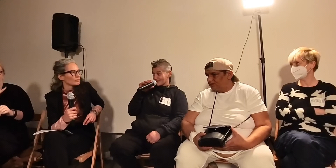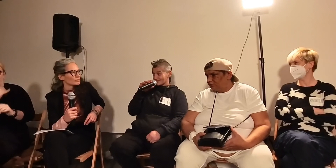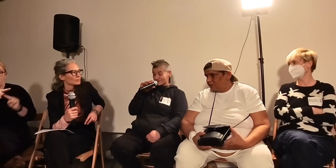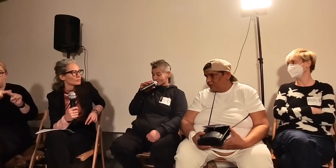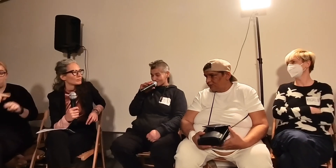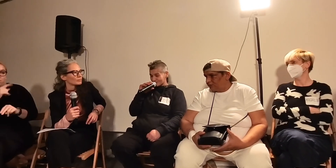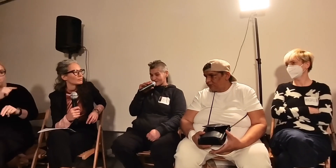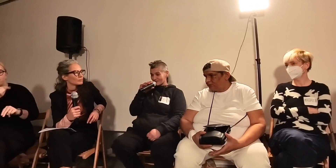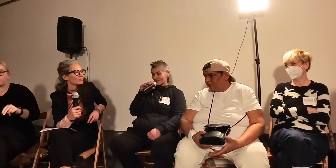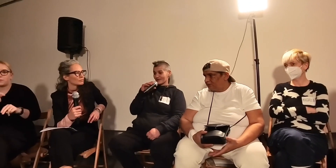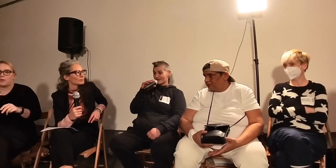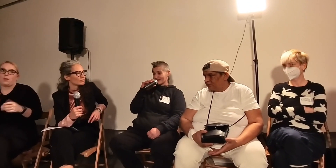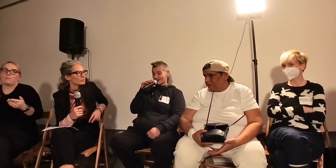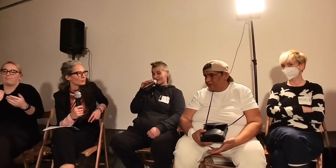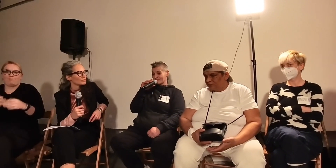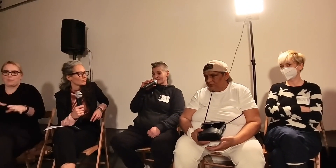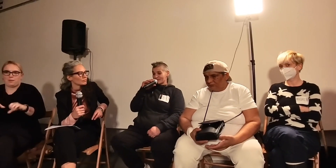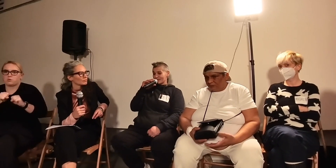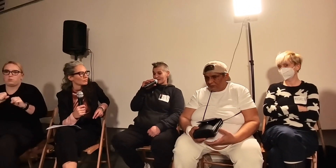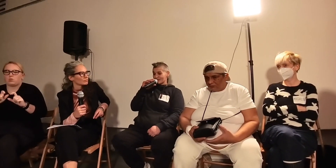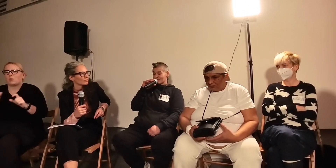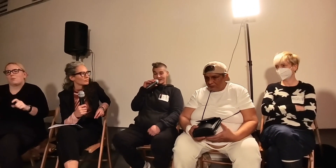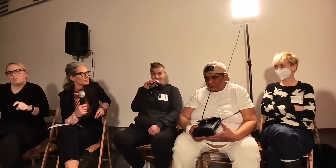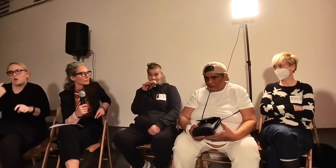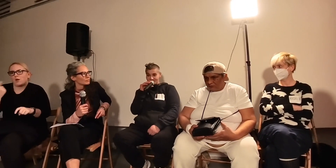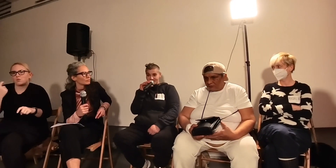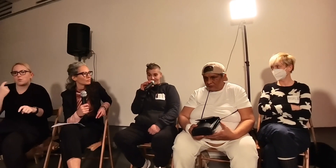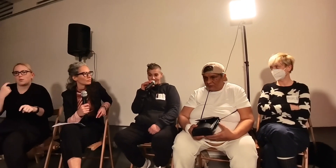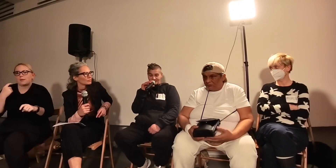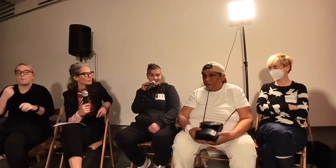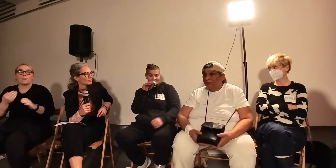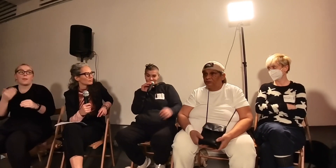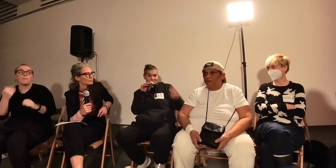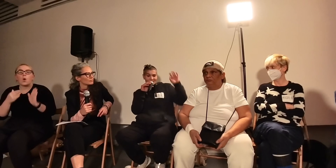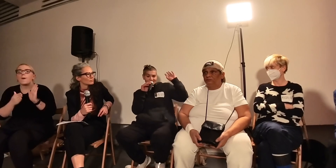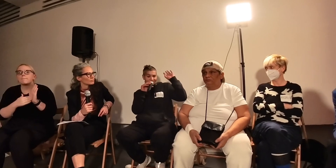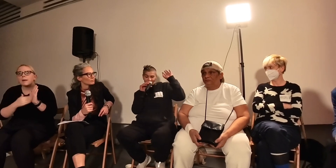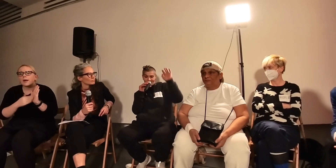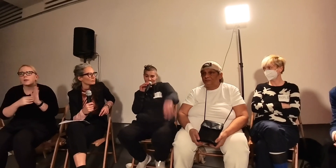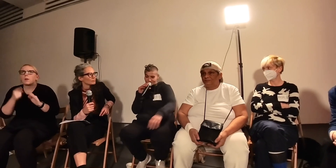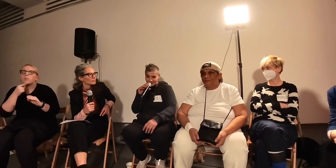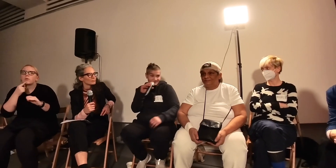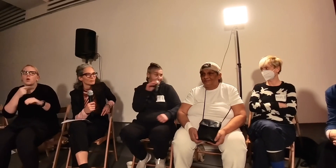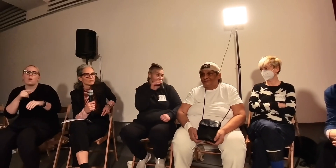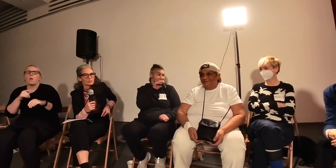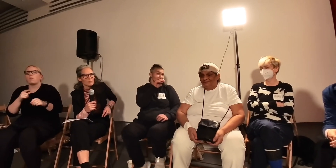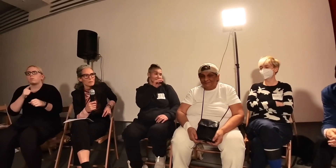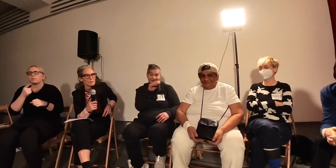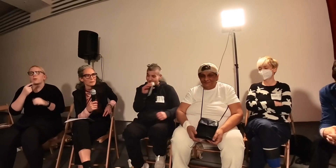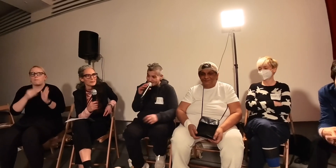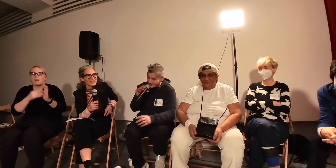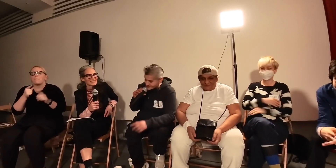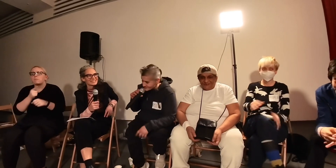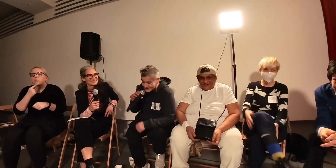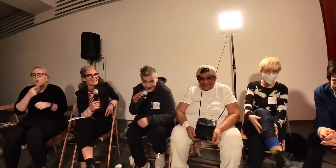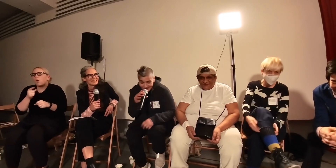každém, ať se mu to líbí nebo ne. A Magda pořád říkala, ne, to jsou nějaké vaše halucinace, tak to